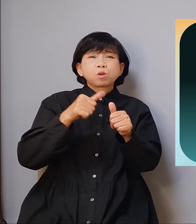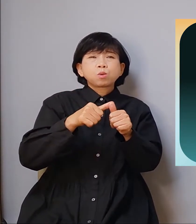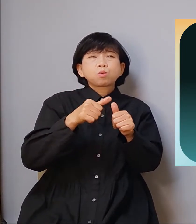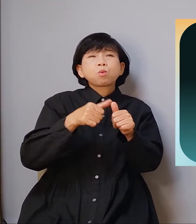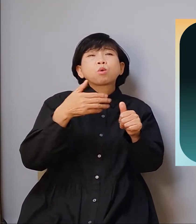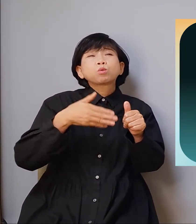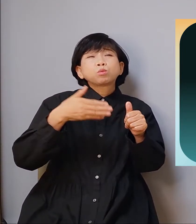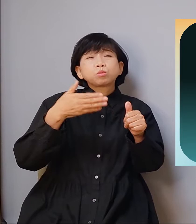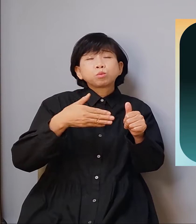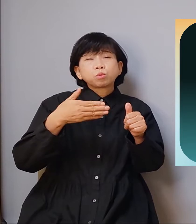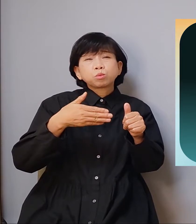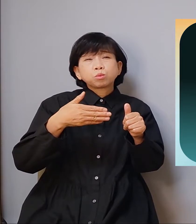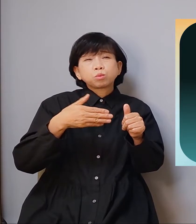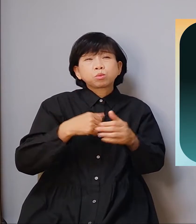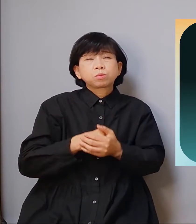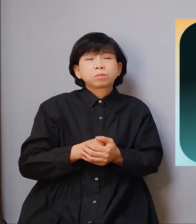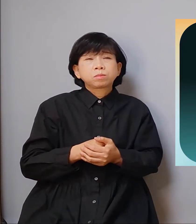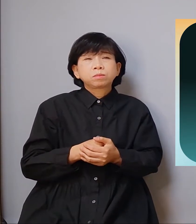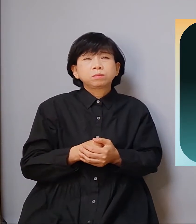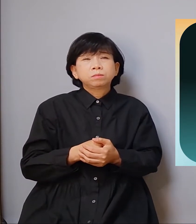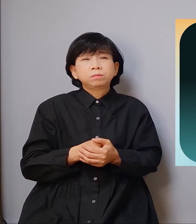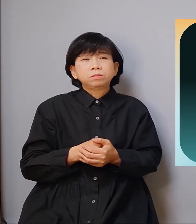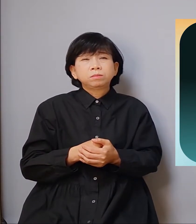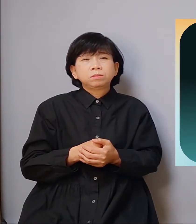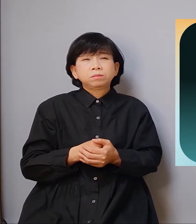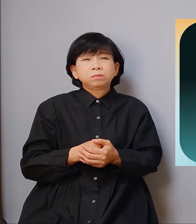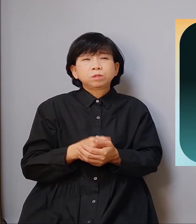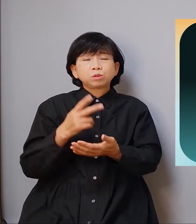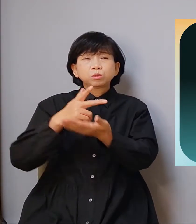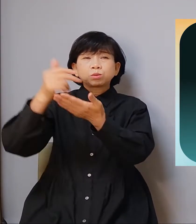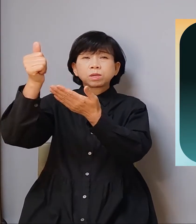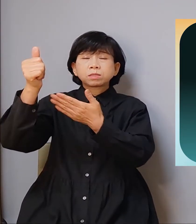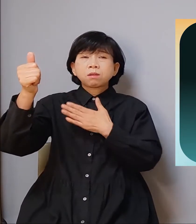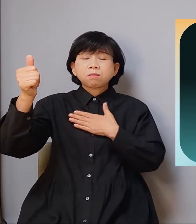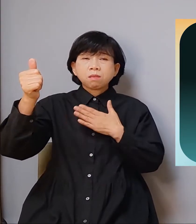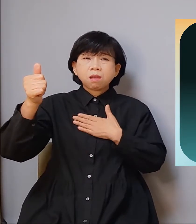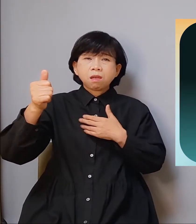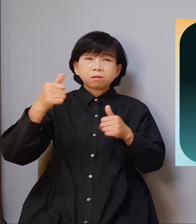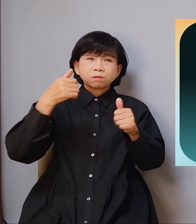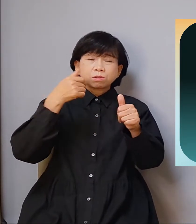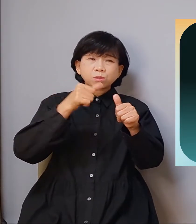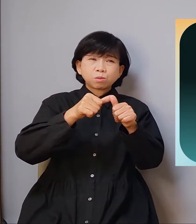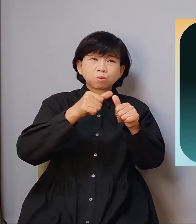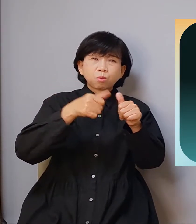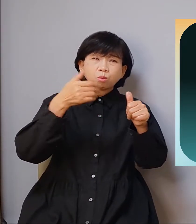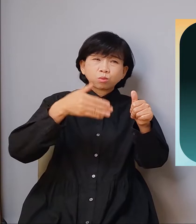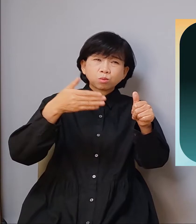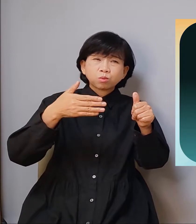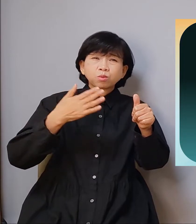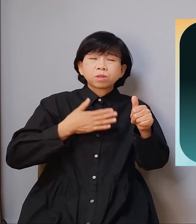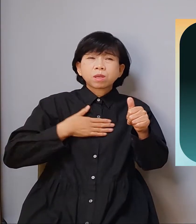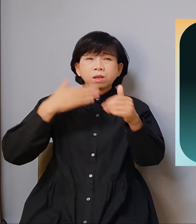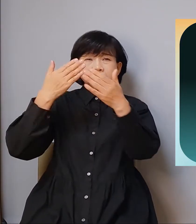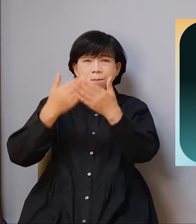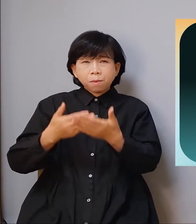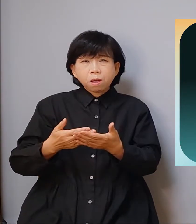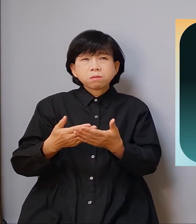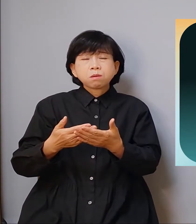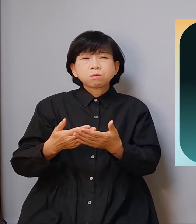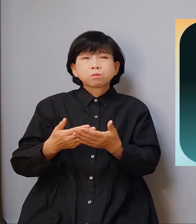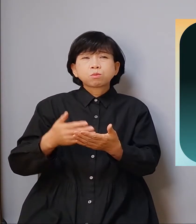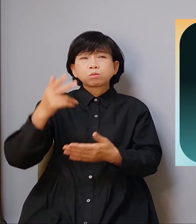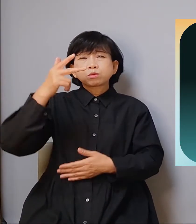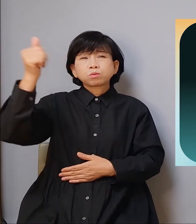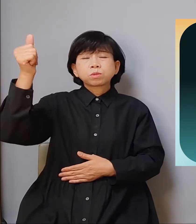권유하다라고 하는 것은 속이다라는 의미가 좀 있어요. 주께서 나를 권유하심으로 내가 그 권유를 받아 싸우며, 주께서 나보다